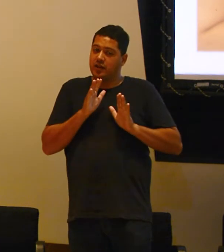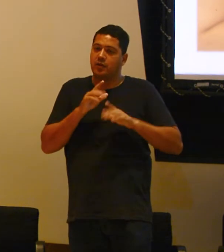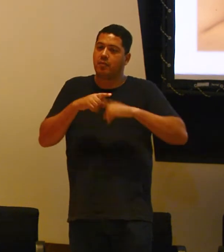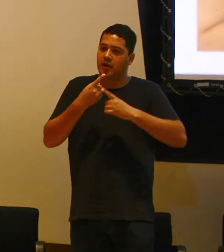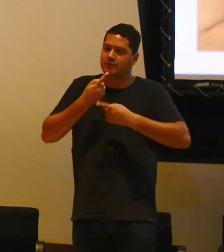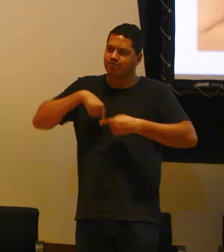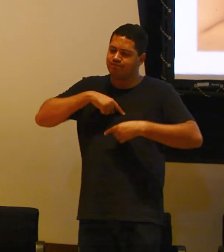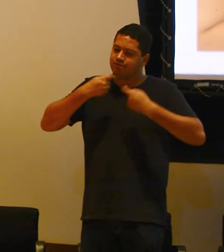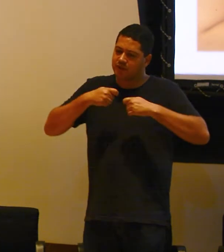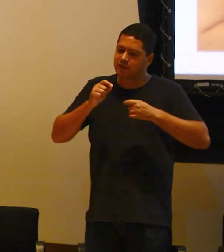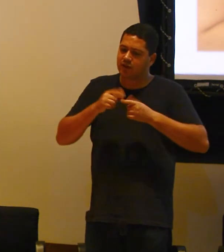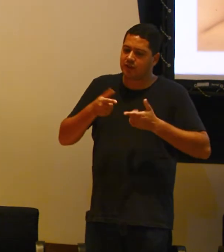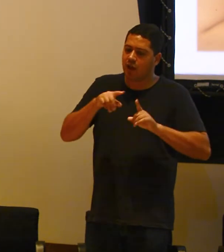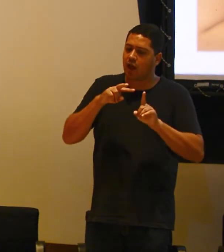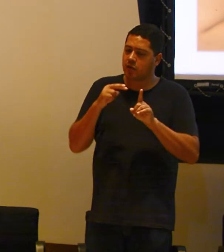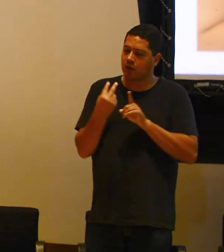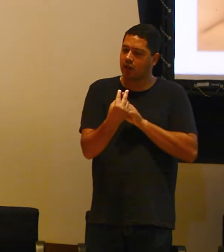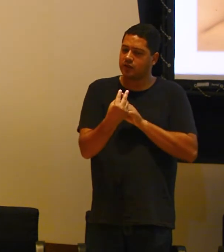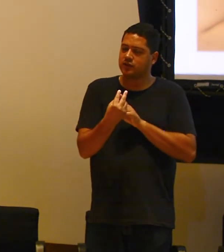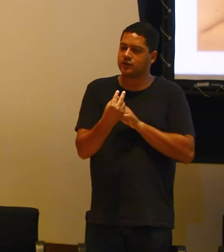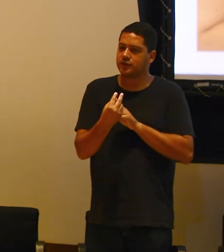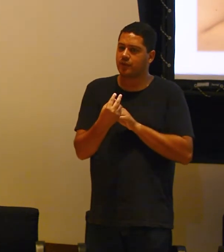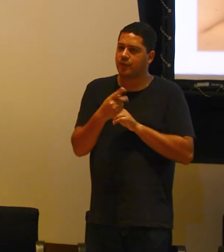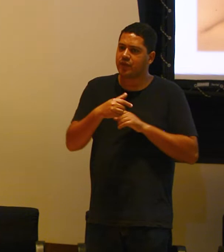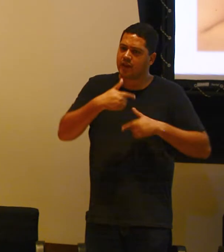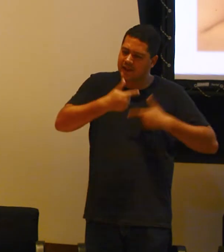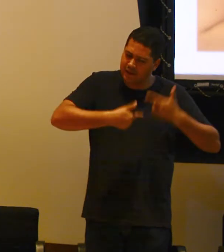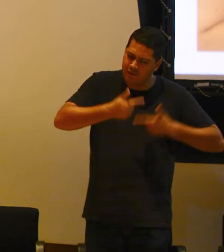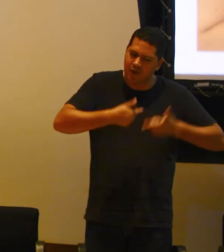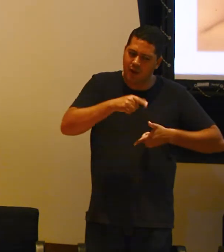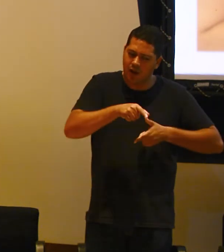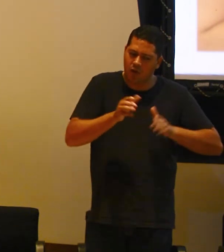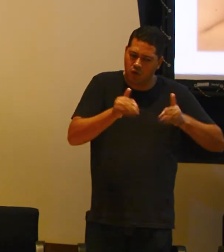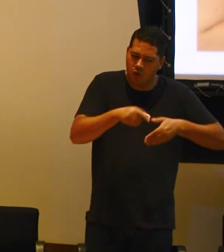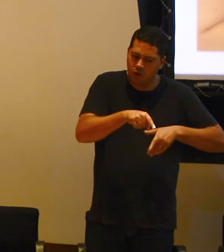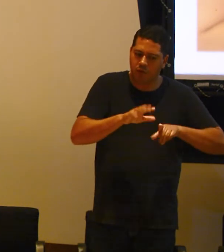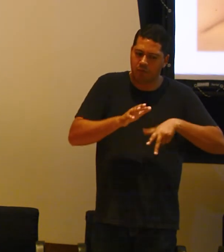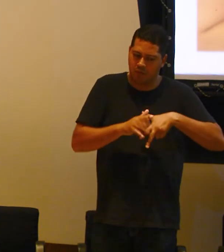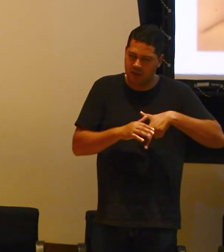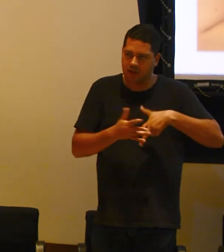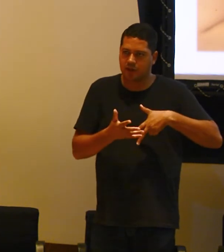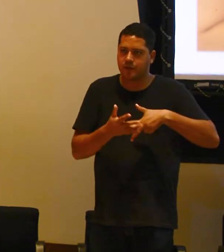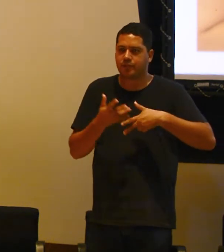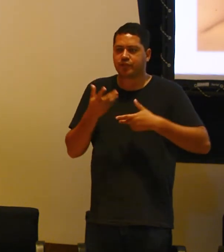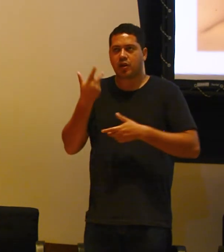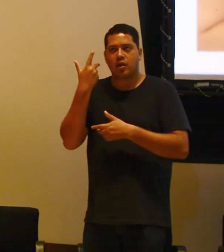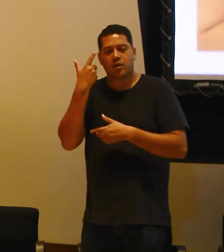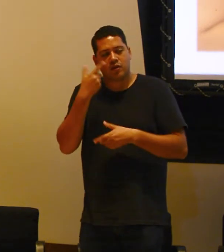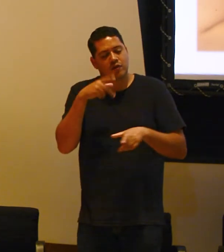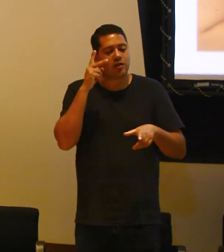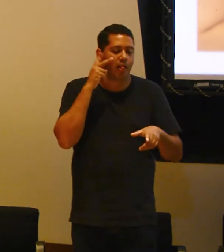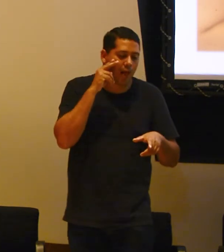com que essas expectativas sejam trabalhadas sempre com esse paciente. Você lembra que no início a gente falou